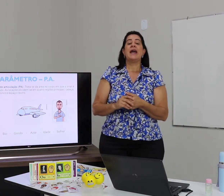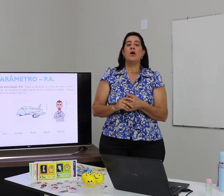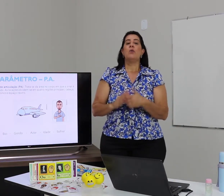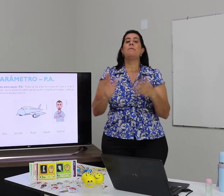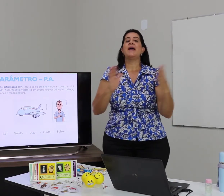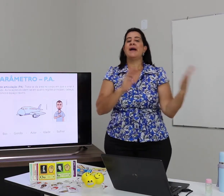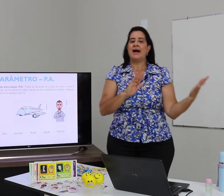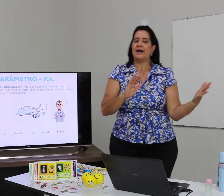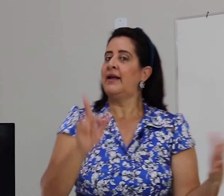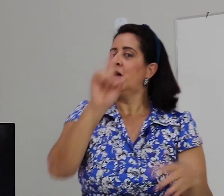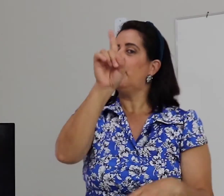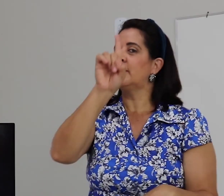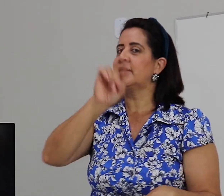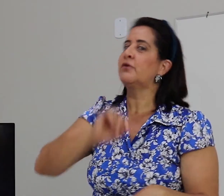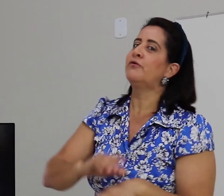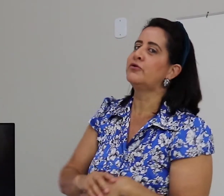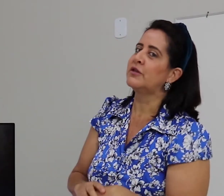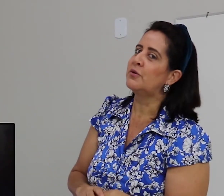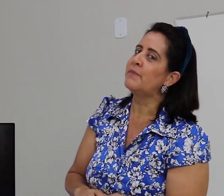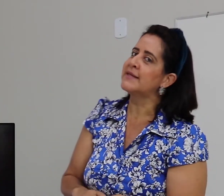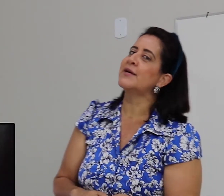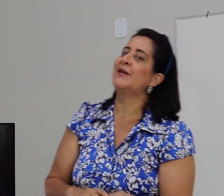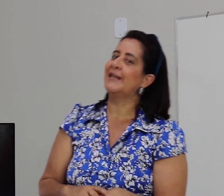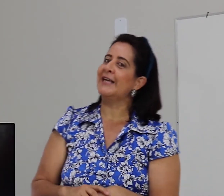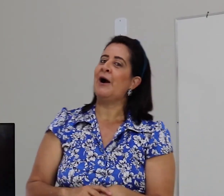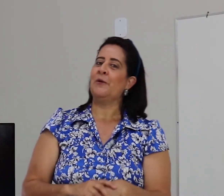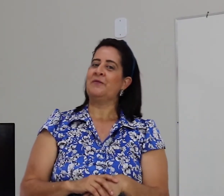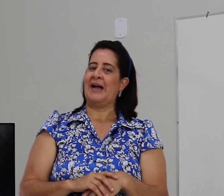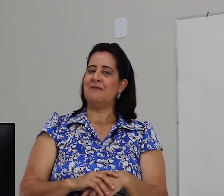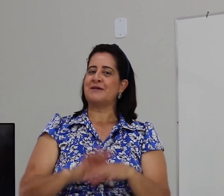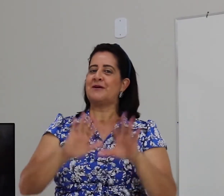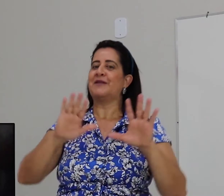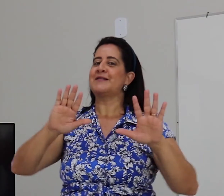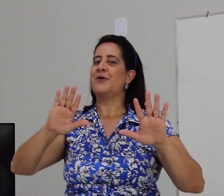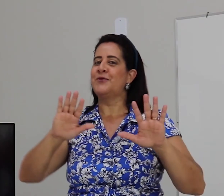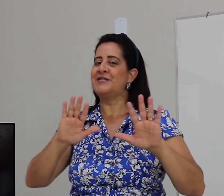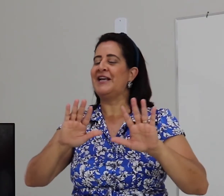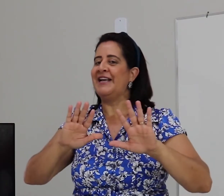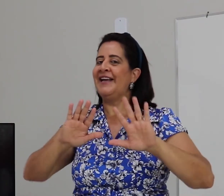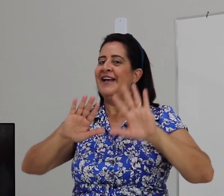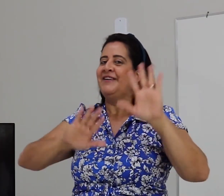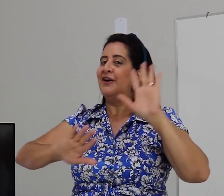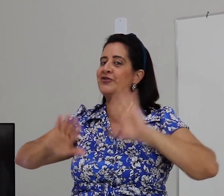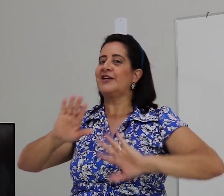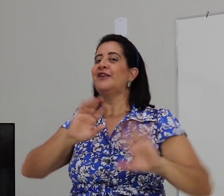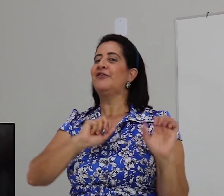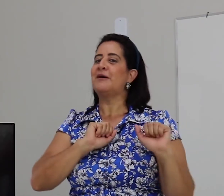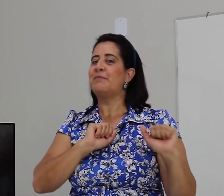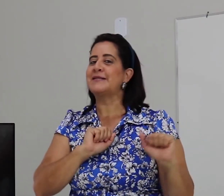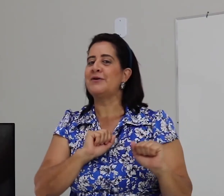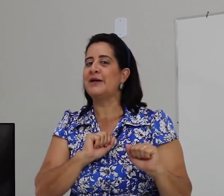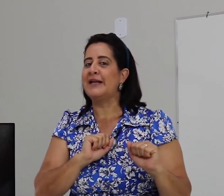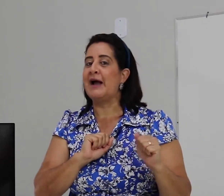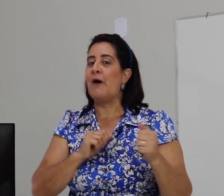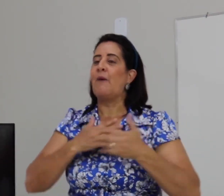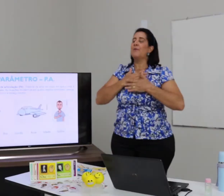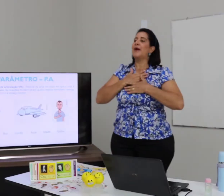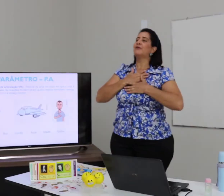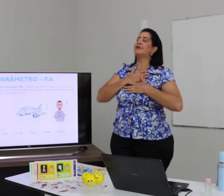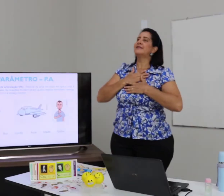o PA, que não pode ser confundido com pressão arterial, tá? Pessoal da saúde aí, não significa pressão arterial. Como é que eu vou estar